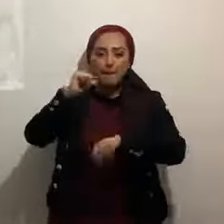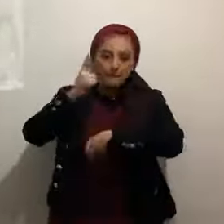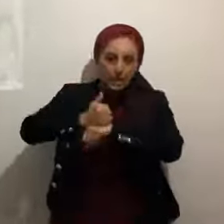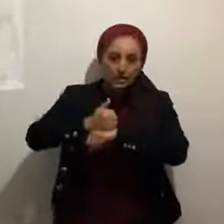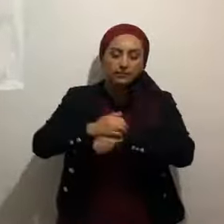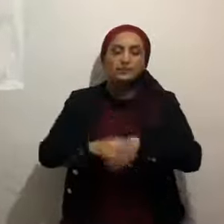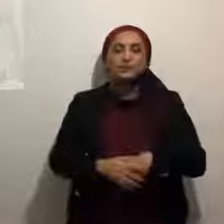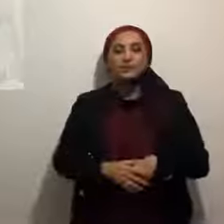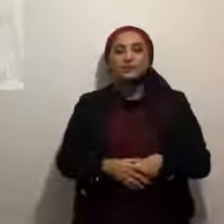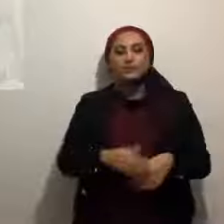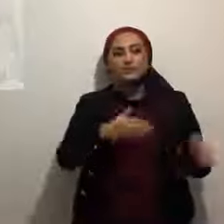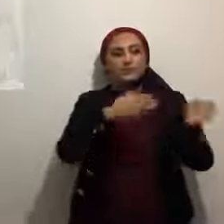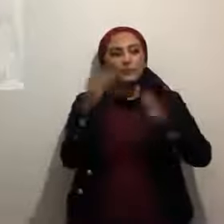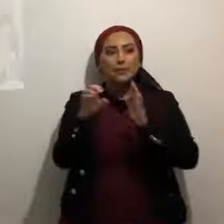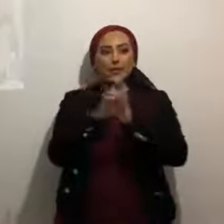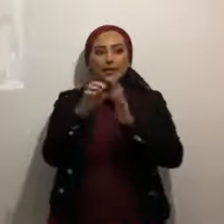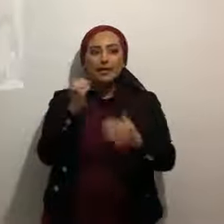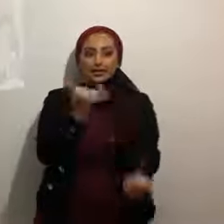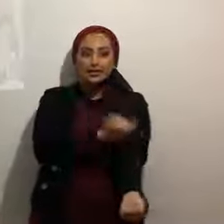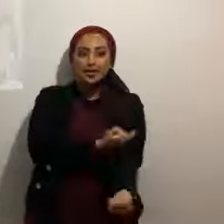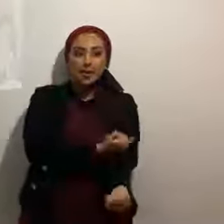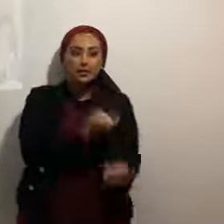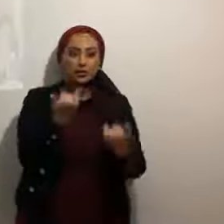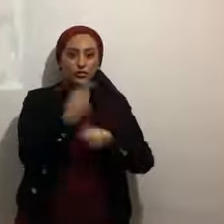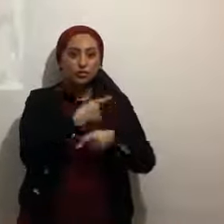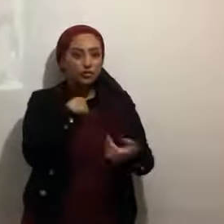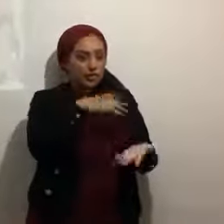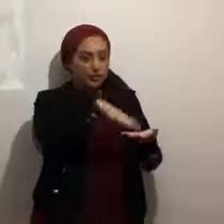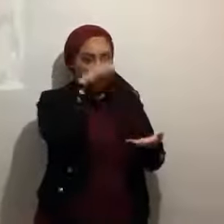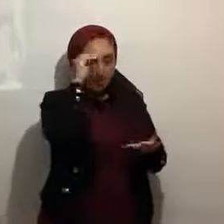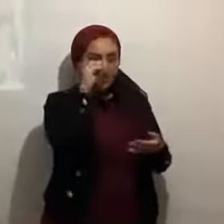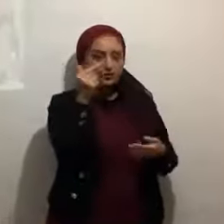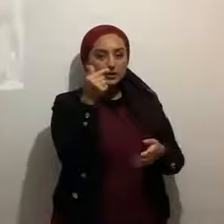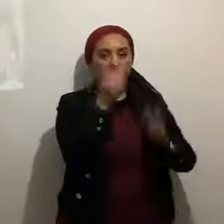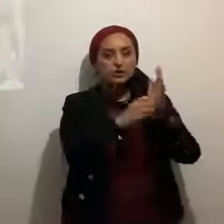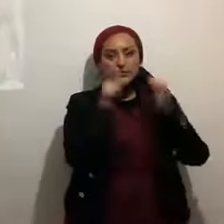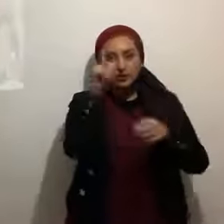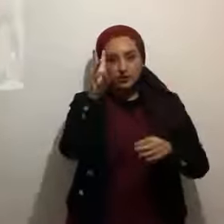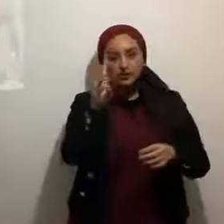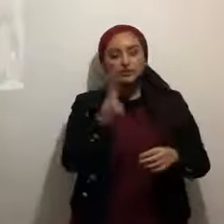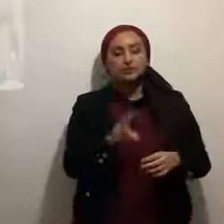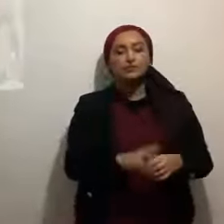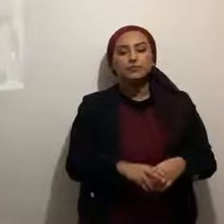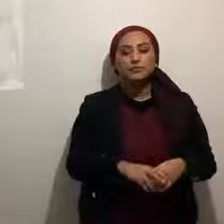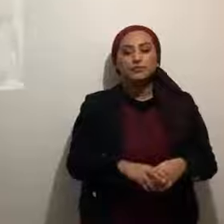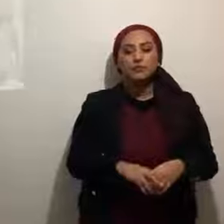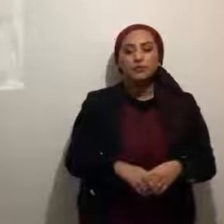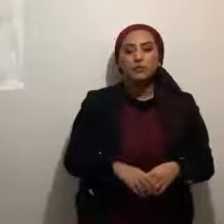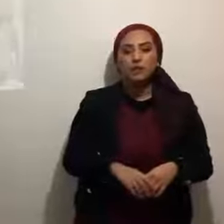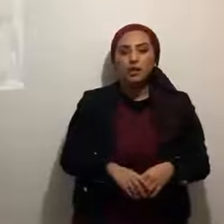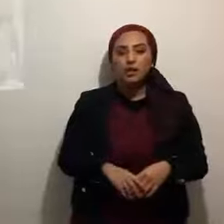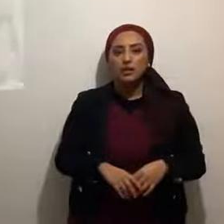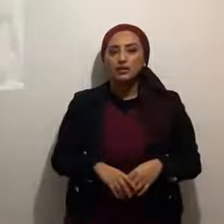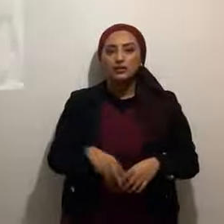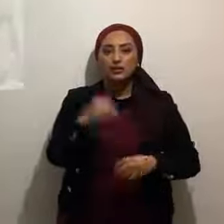en el caso, por ejemplo, de Isaac, lo que estamos viendo en Génesis 26, versículo 26, a ellos, a Isaac y